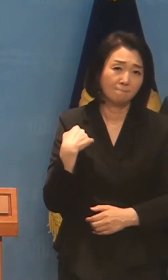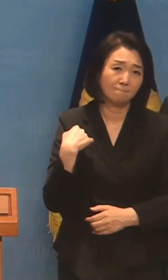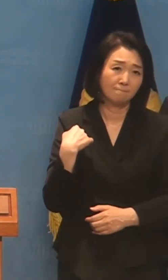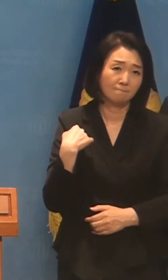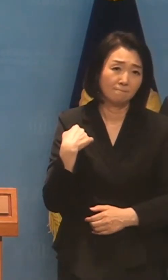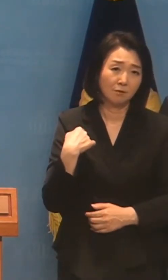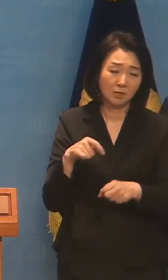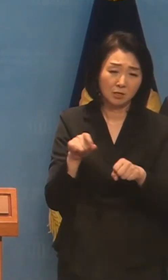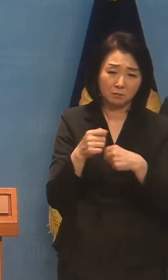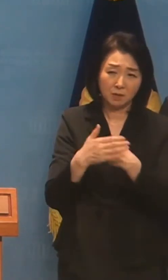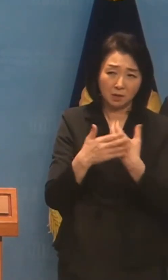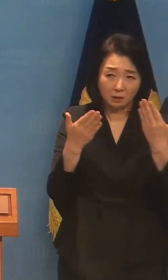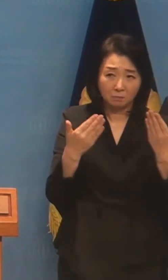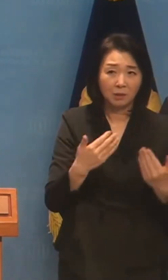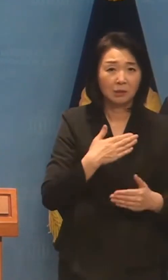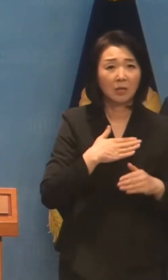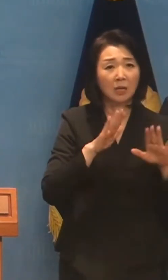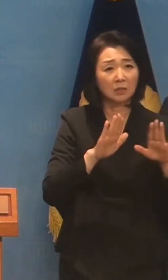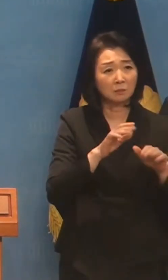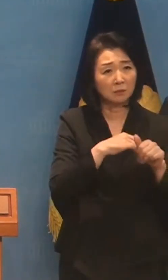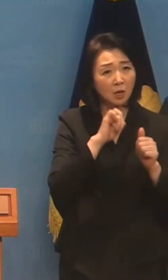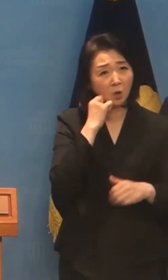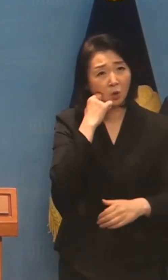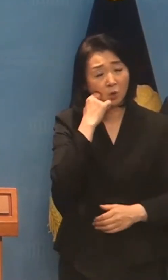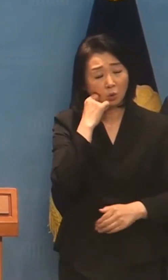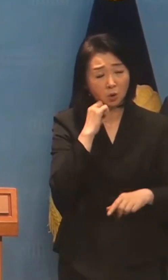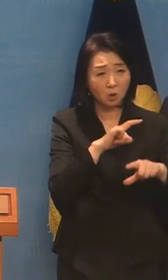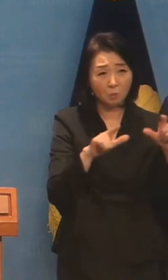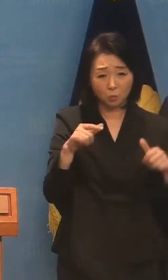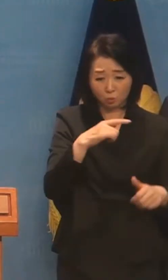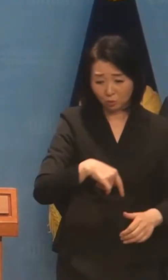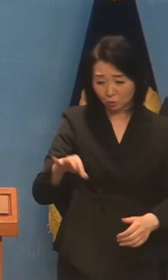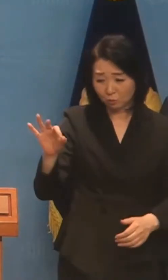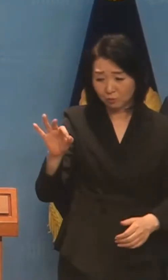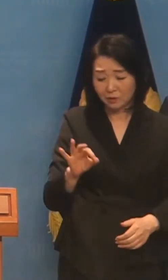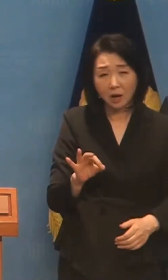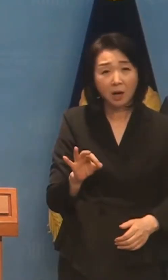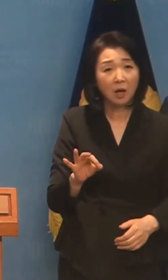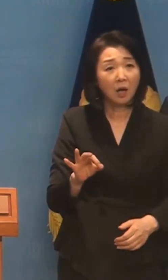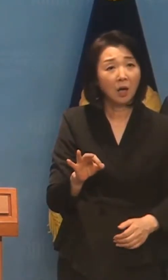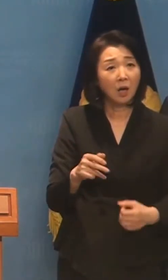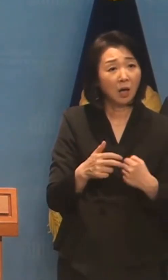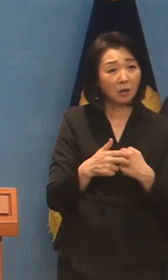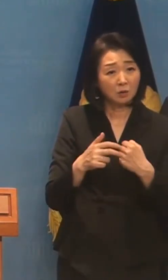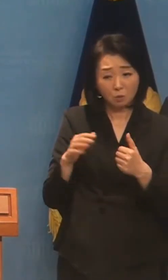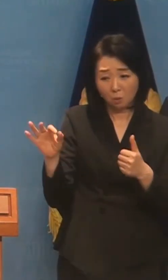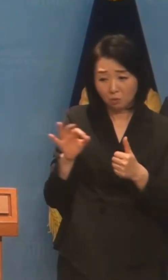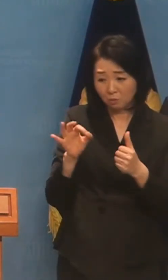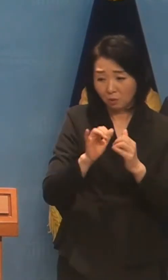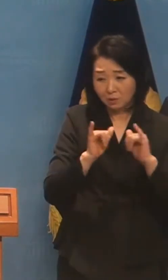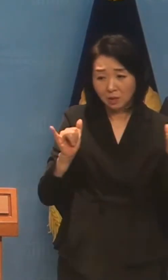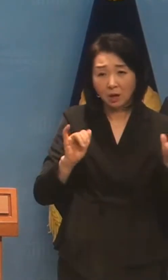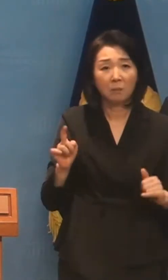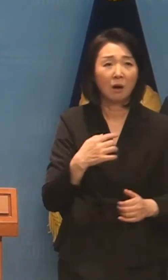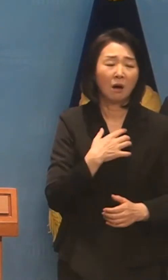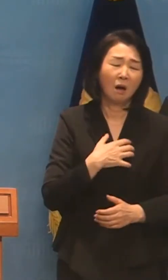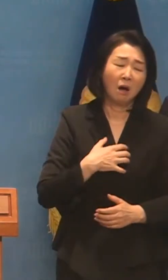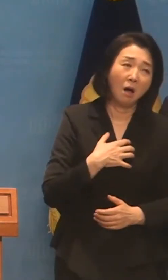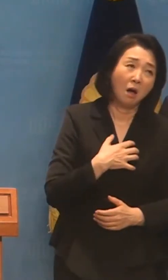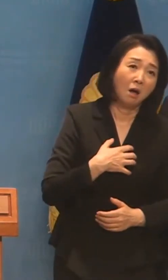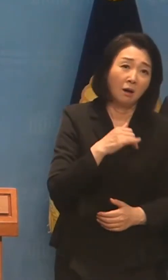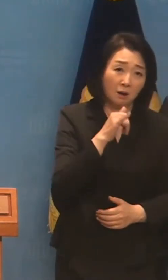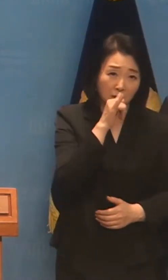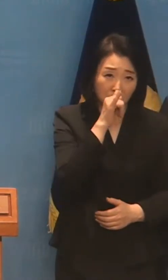특례를 받는 저도 이렇게 어려운데 일반 수급자, 의료급여 수급자는 더